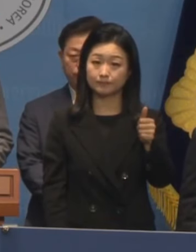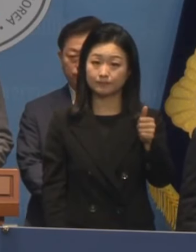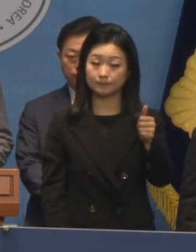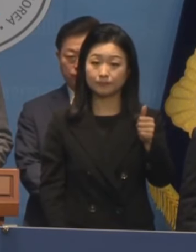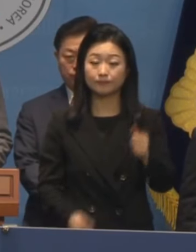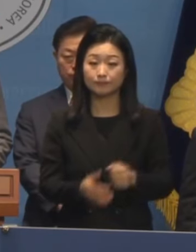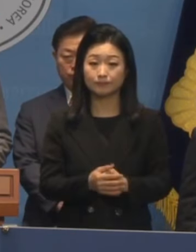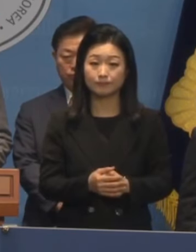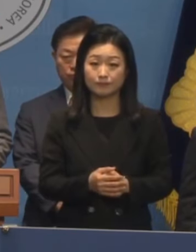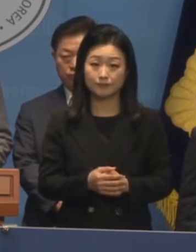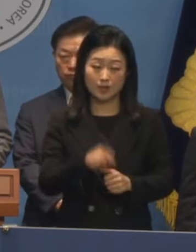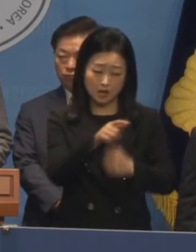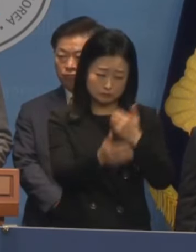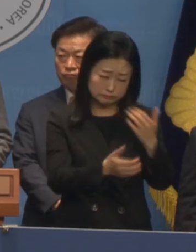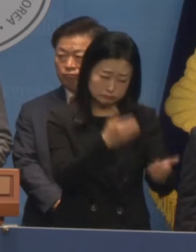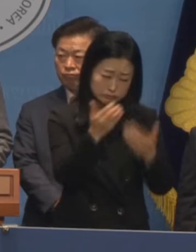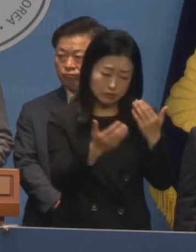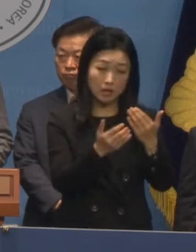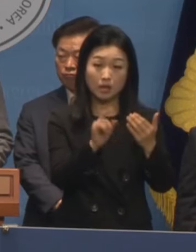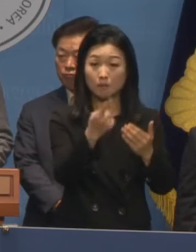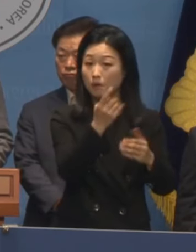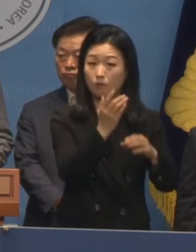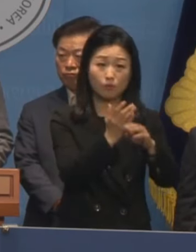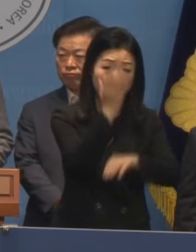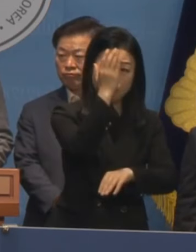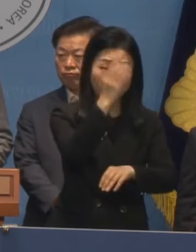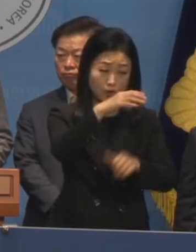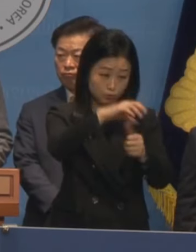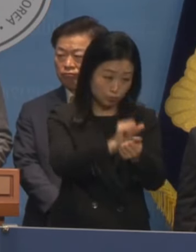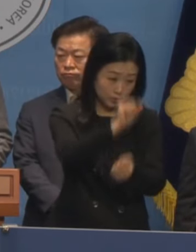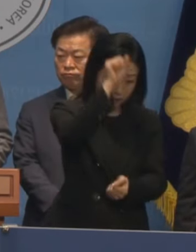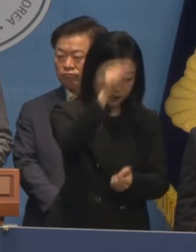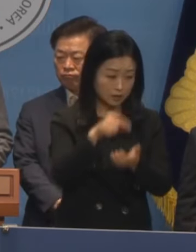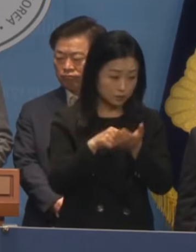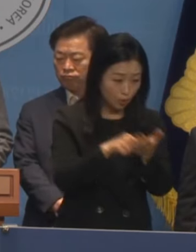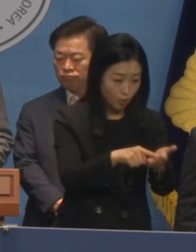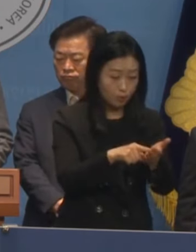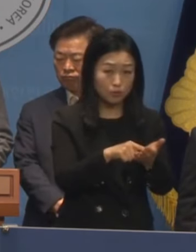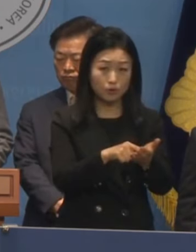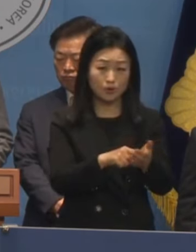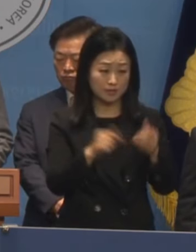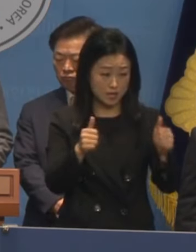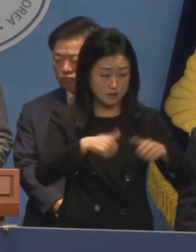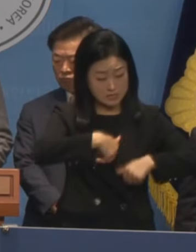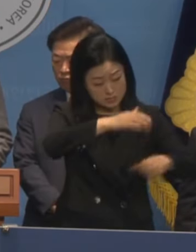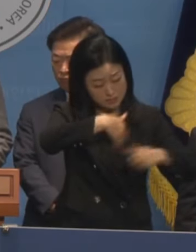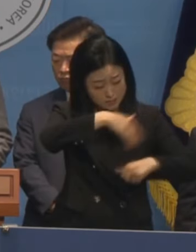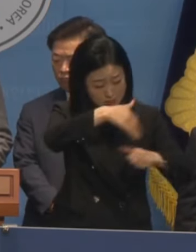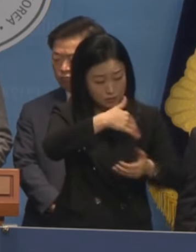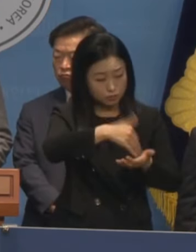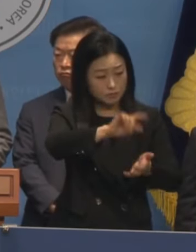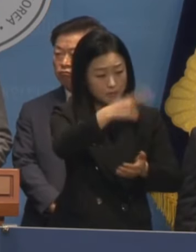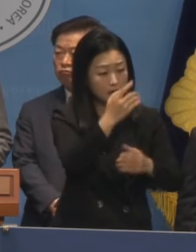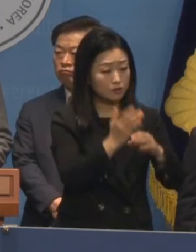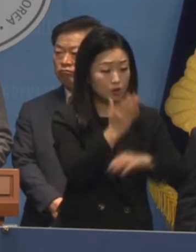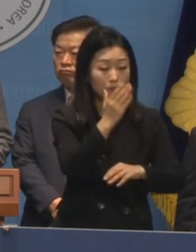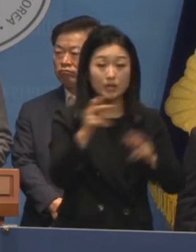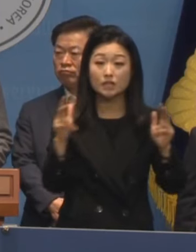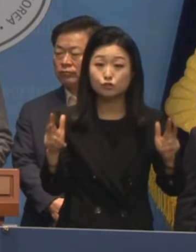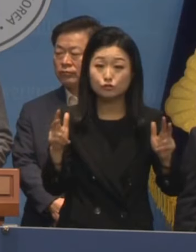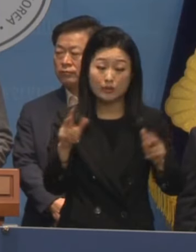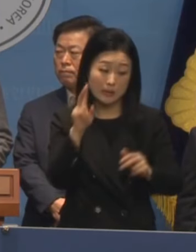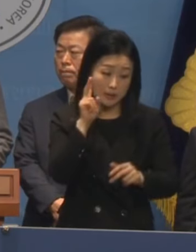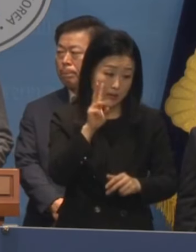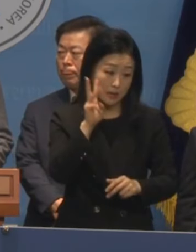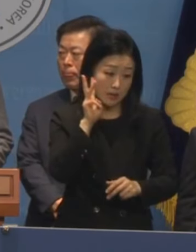수백번의 압수수색과 구성 영장 청구 차례의 법정 출석 등으로 일주일에 2